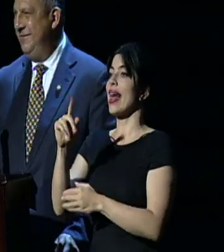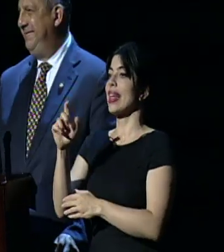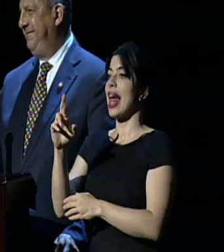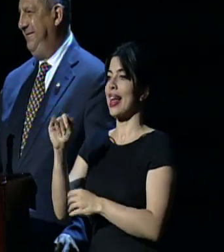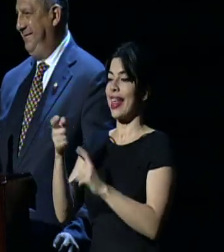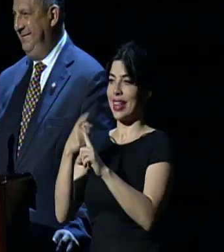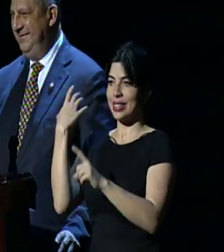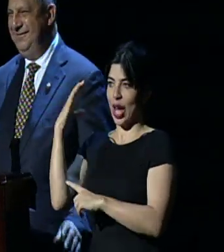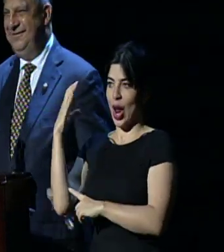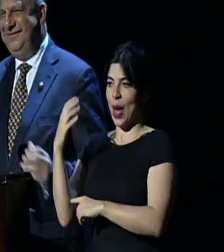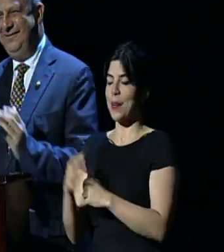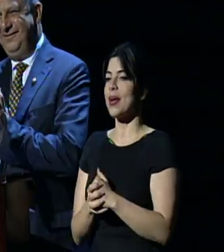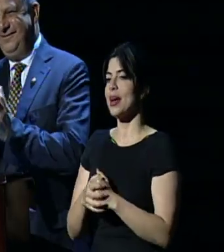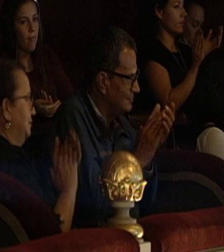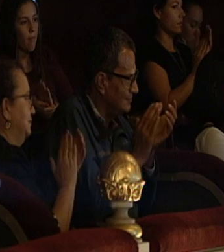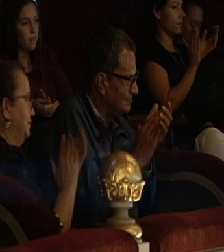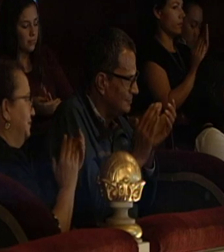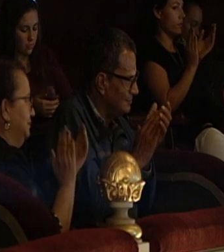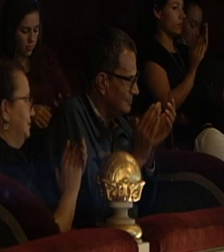Colombia.